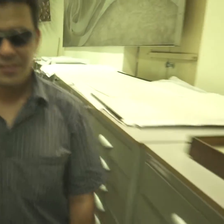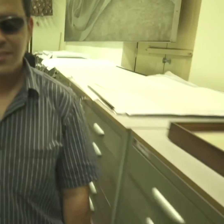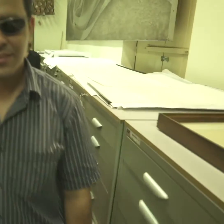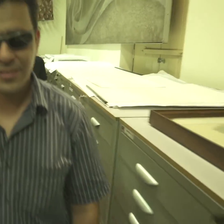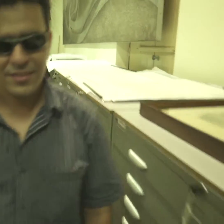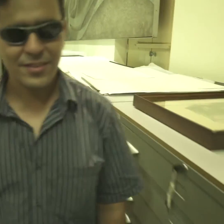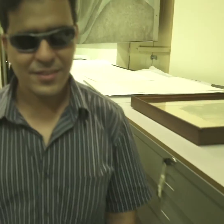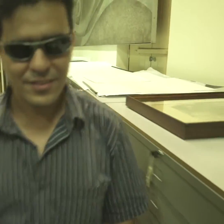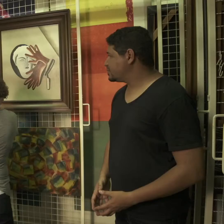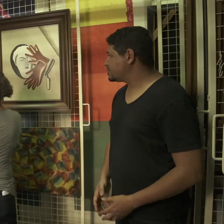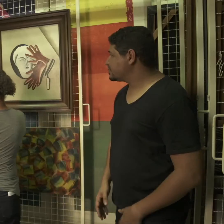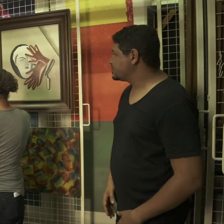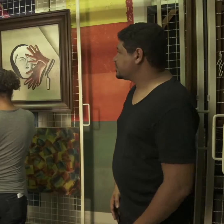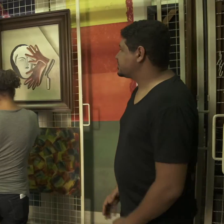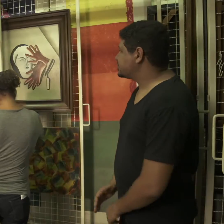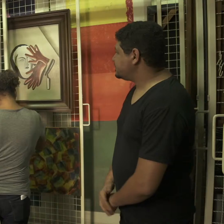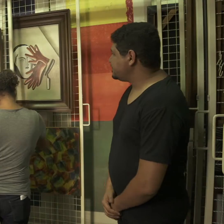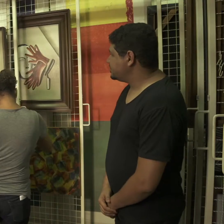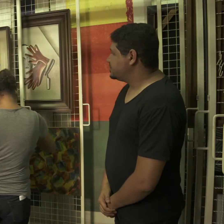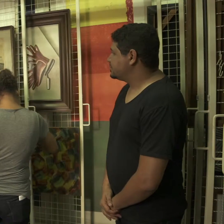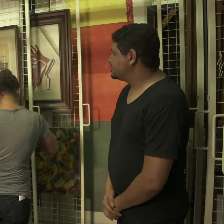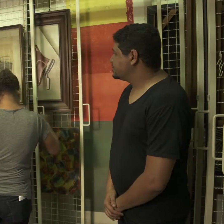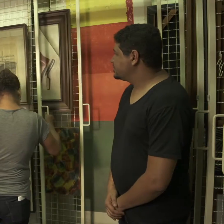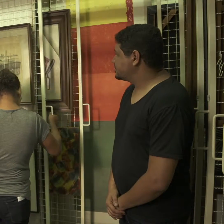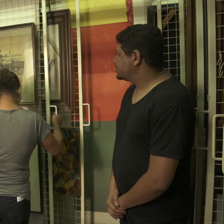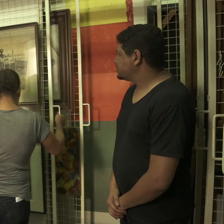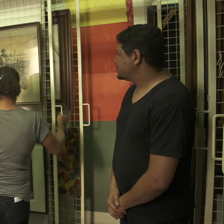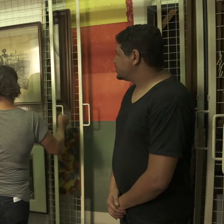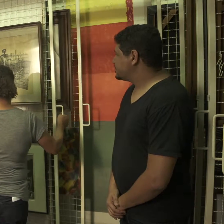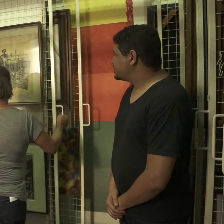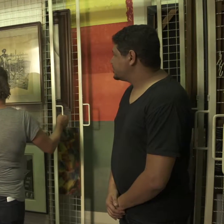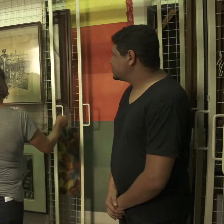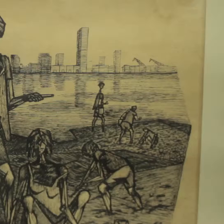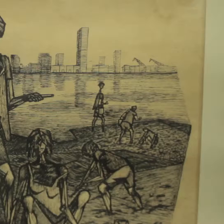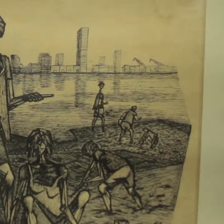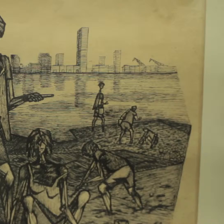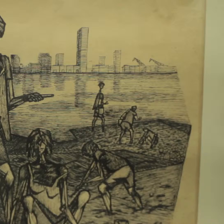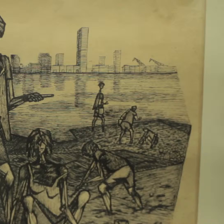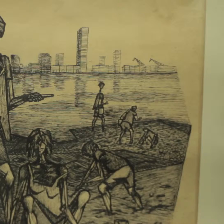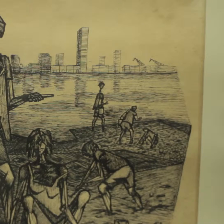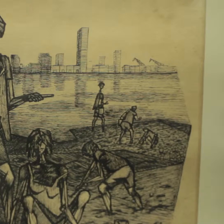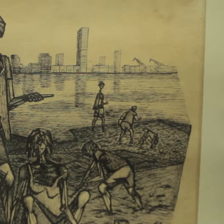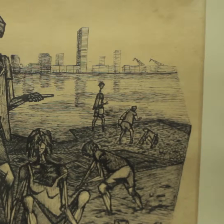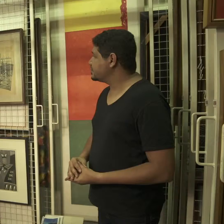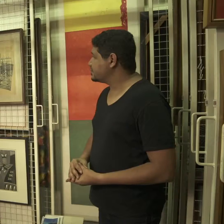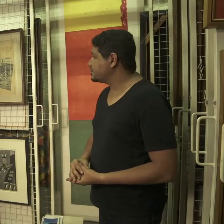entorno Maria do Carmo Desliza uma estrutura de metal Na qual há várias obras fixadas O